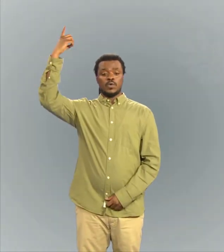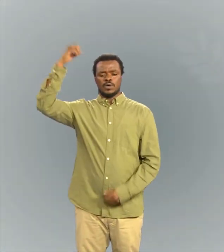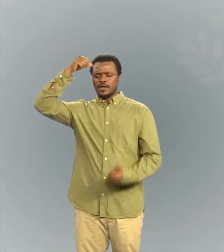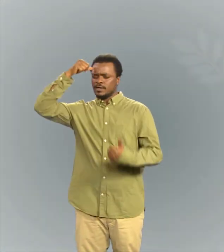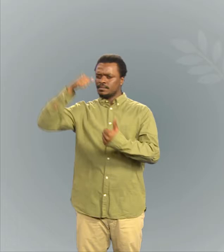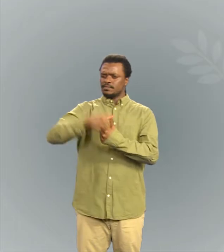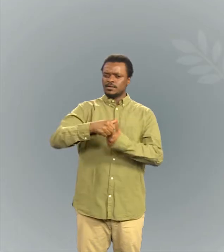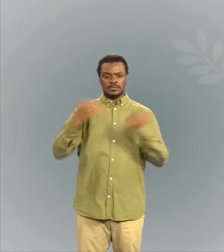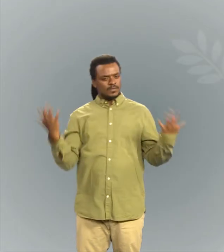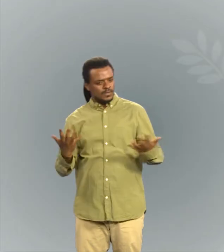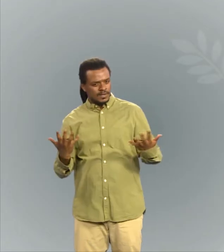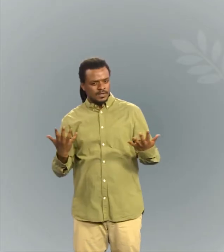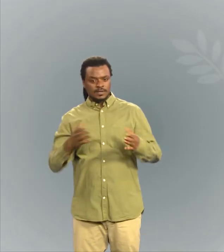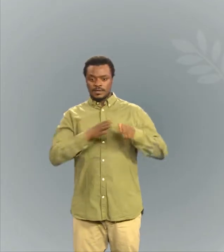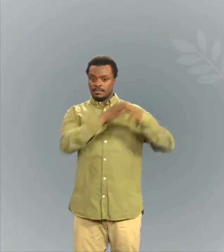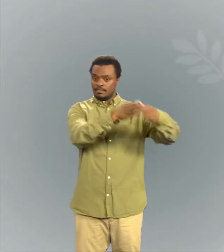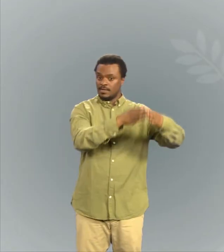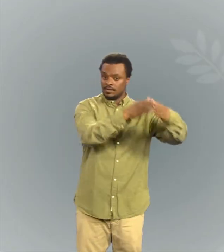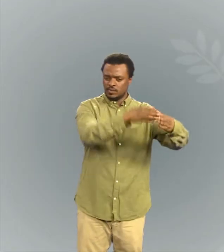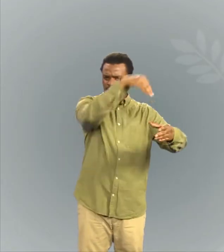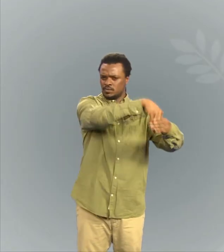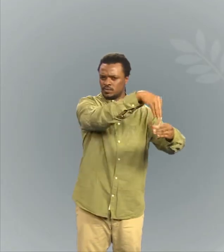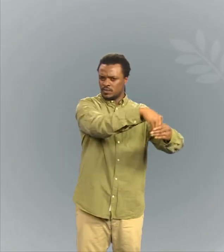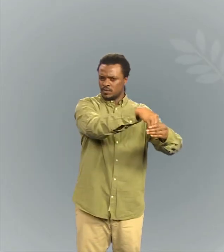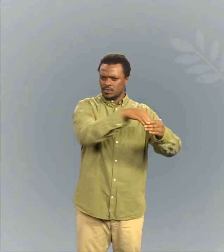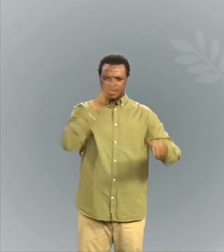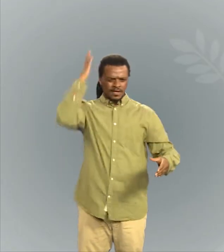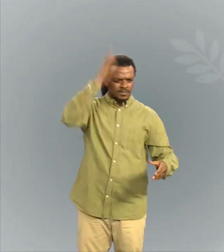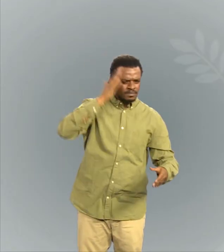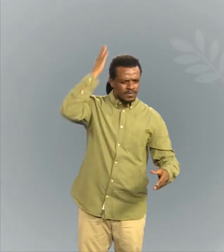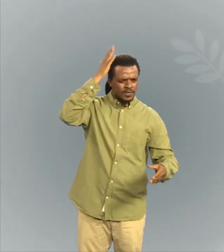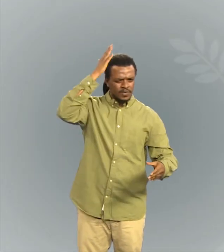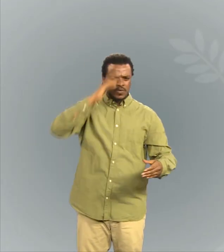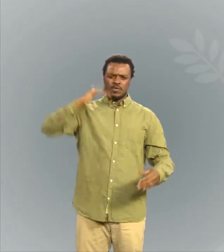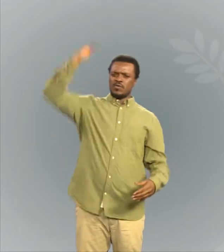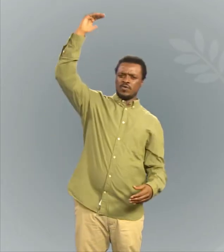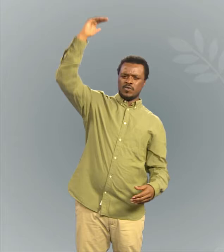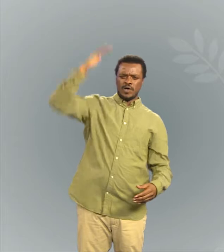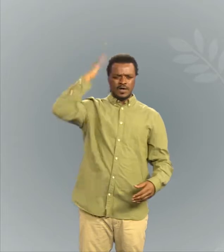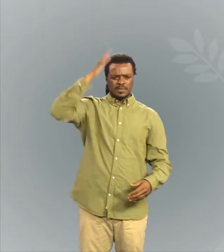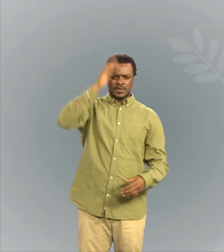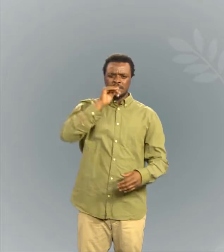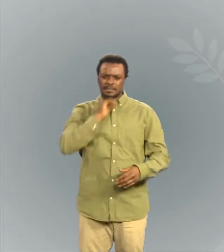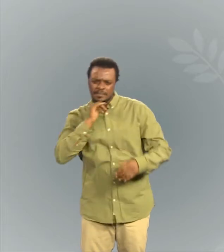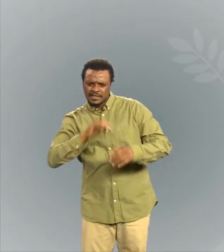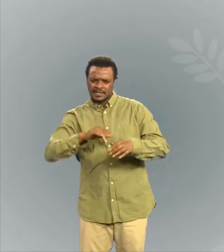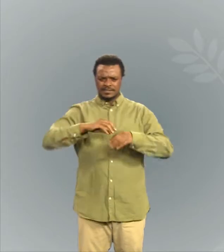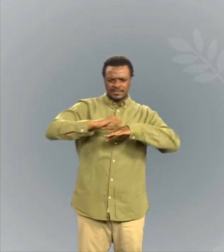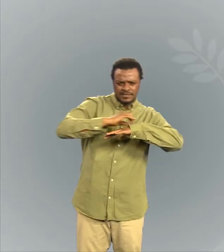Dieu se souvient de Noé, de toutes les bêtes sauvages et de tous les grands animaux qui sont avec lui dans le